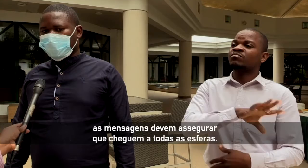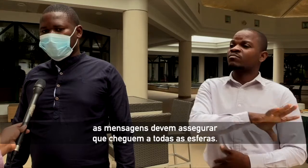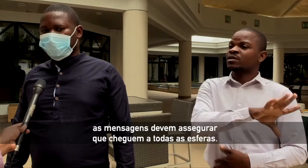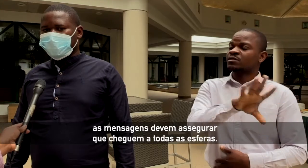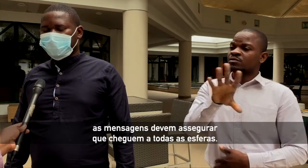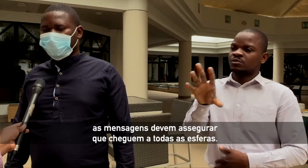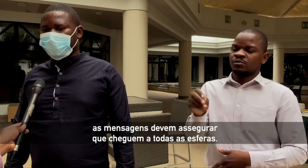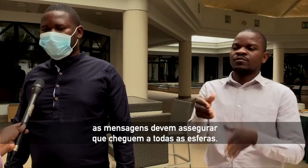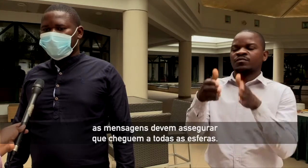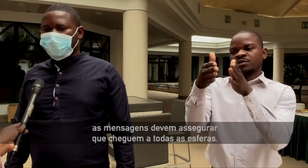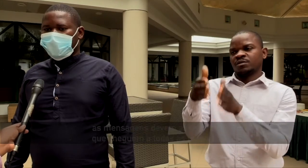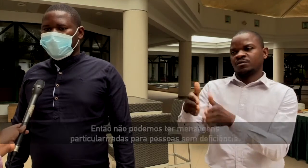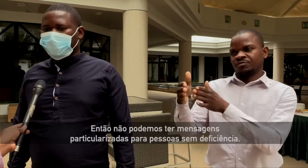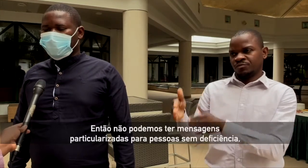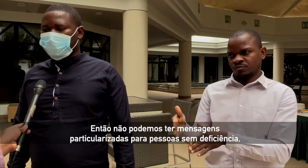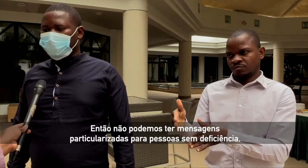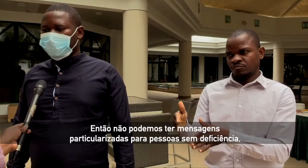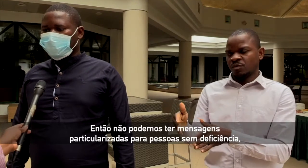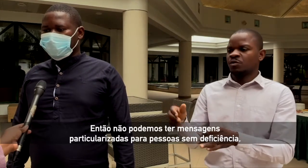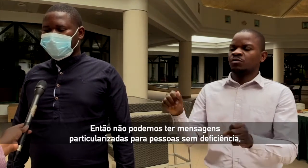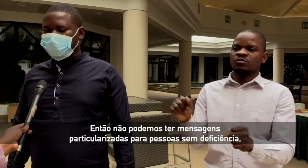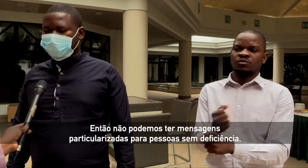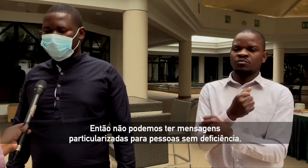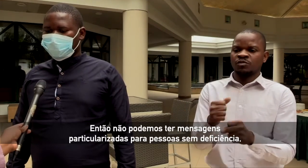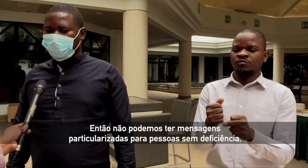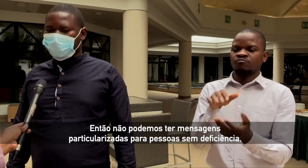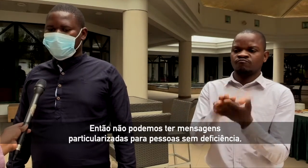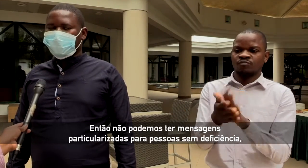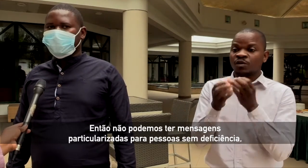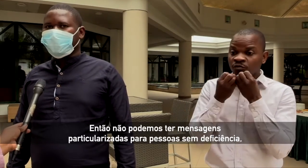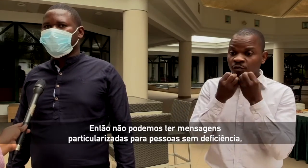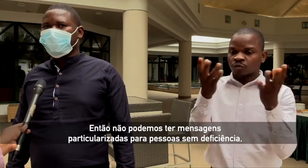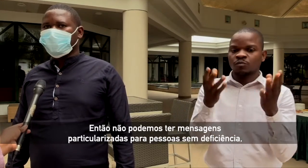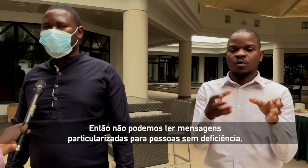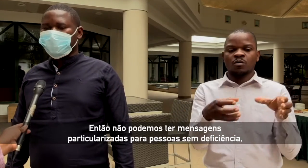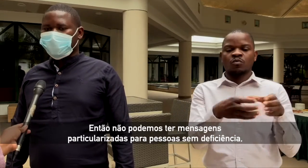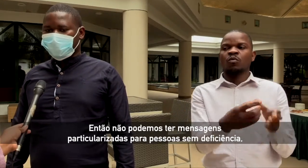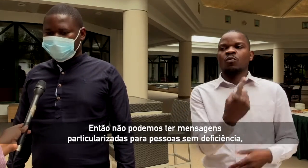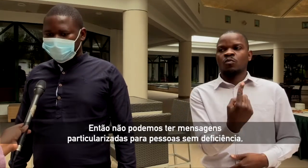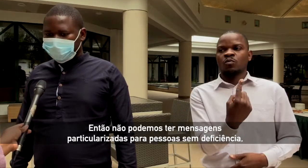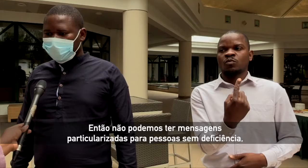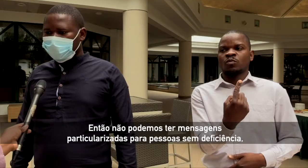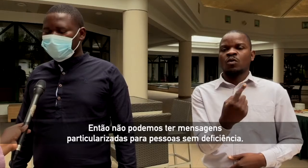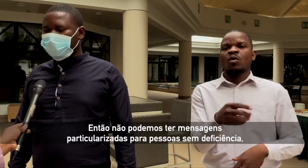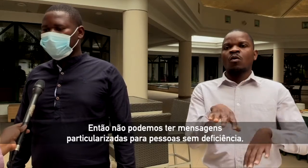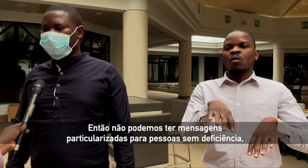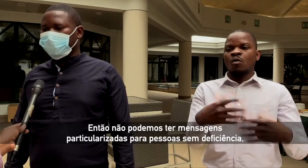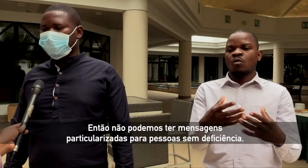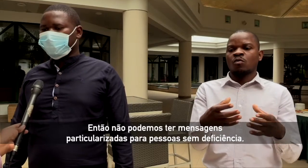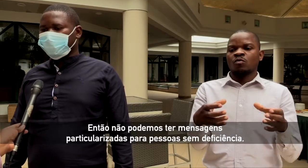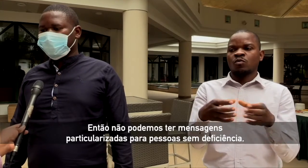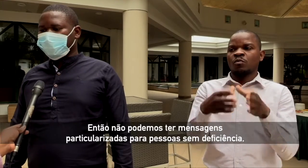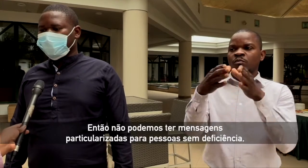as esferas. Então não podemos ter mensagens só particularizadas para pessoas que não são